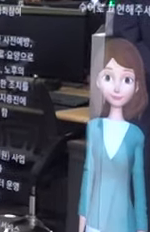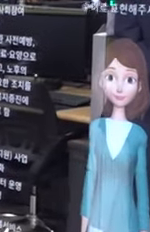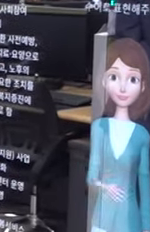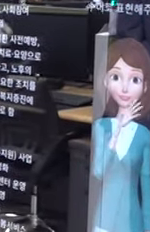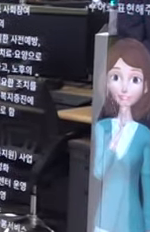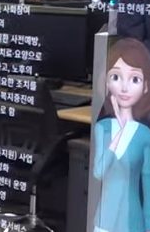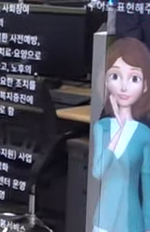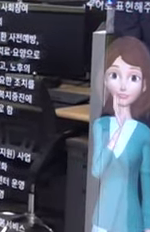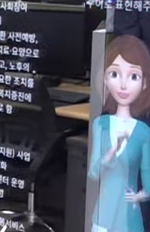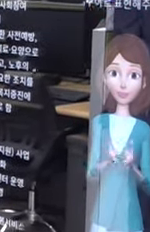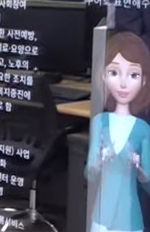이렇게 설명한다 그죠?